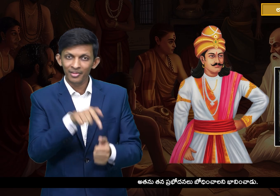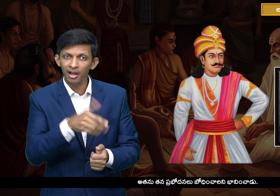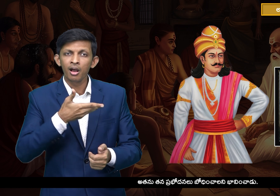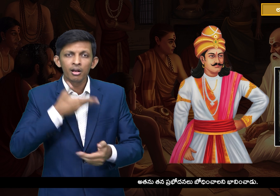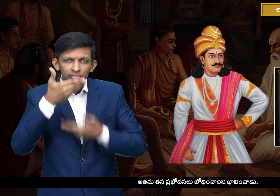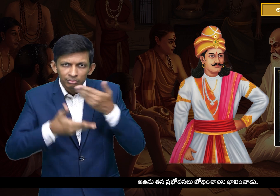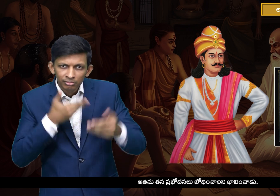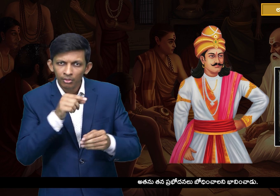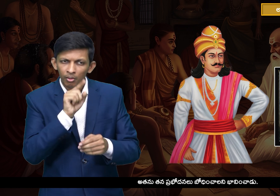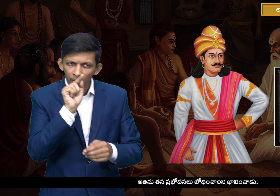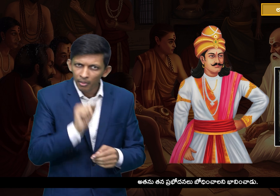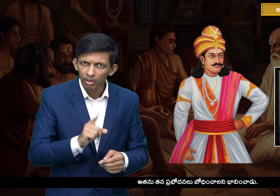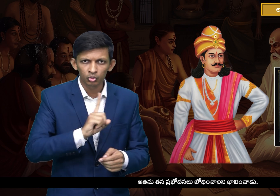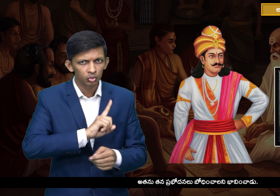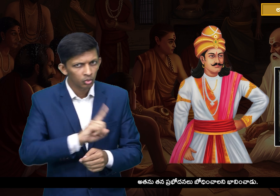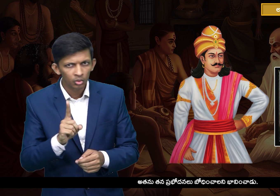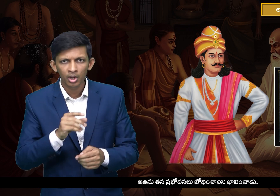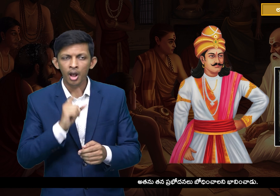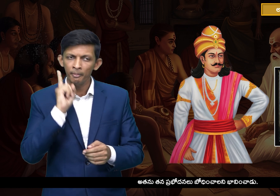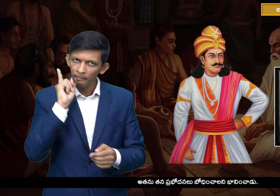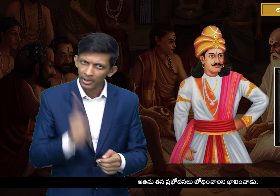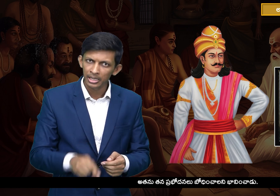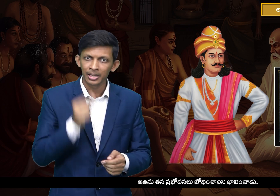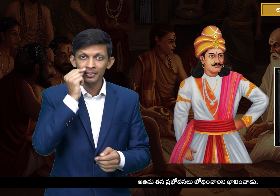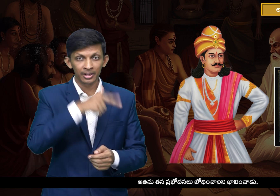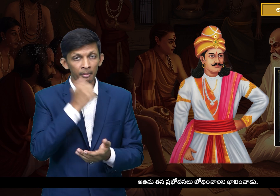అతను తన ప్రబోధనలు బోధించాలని భావించాడు.